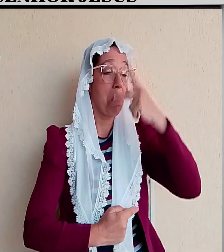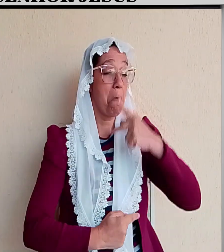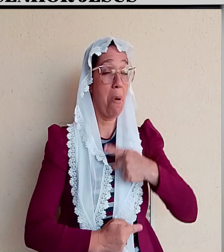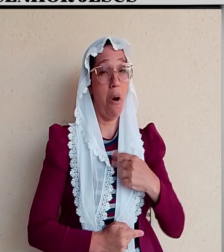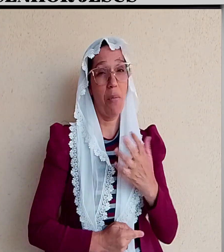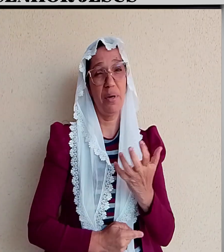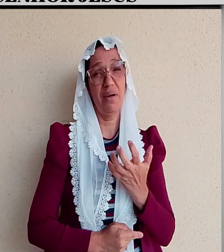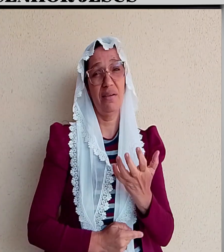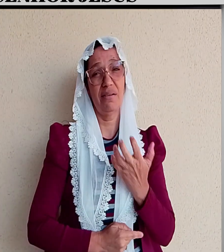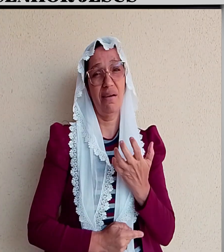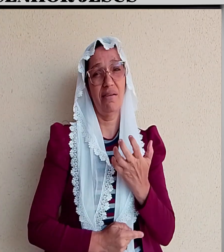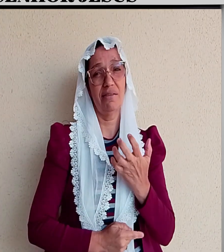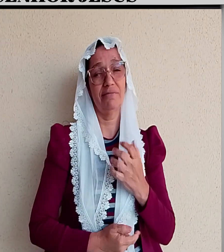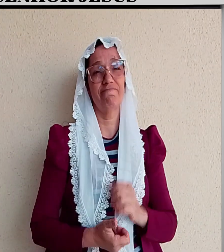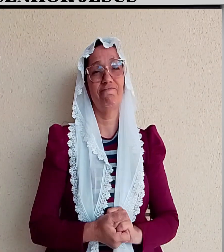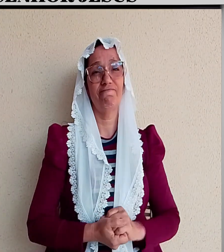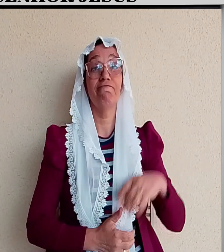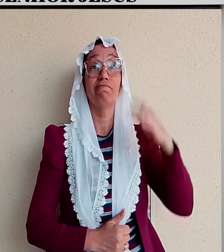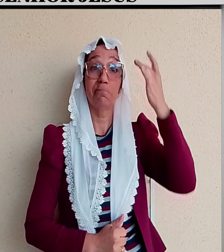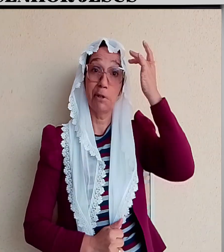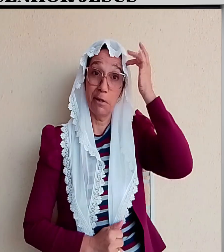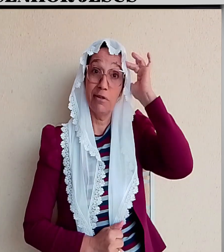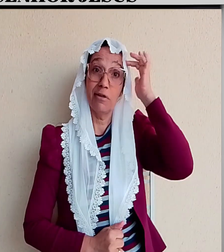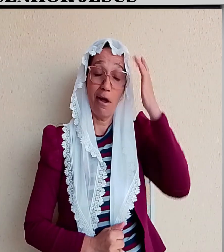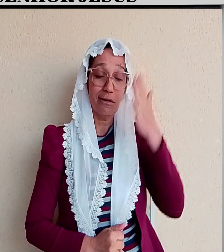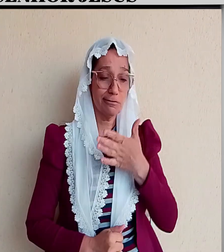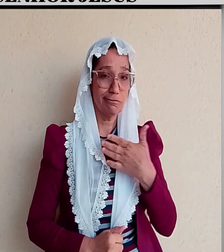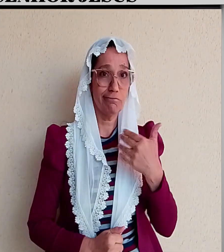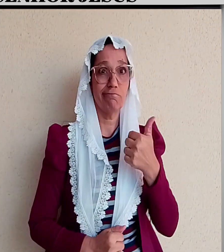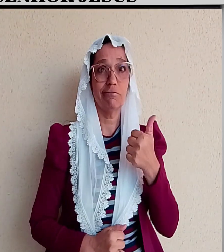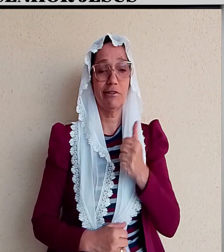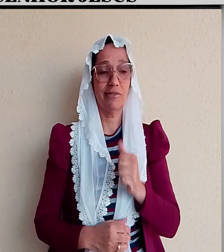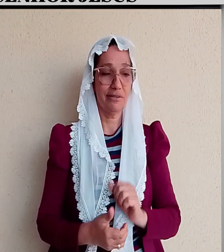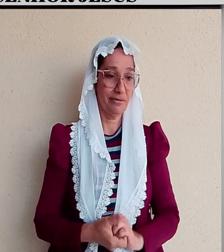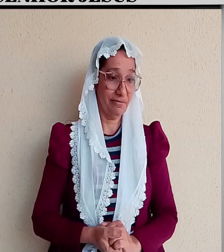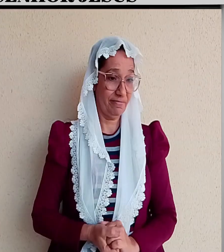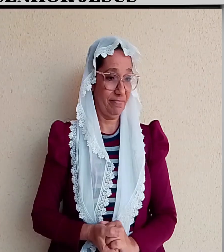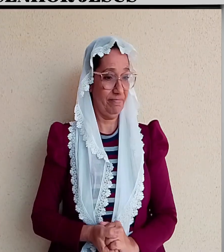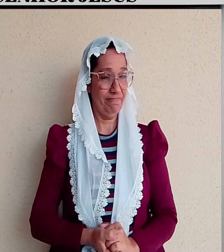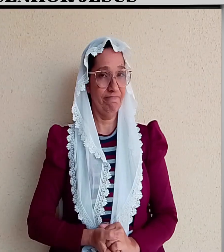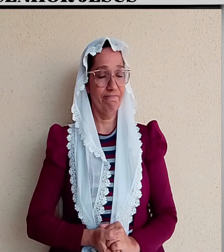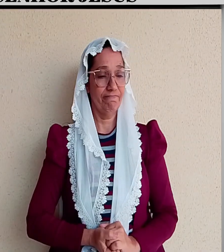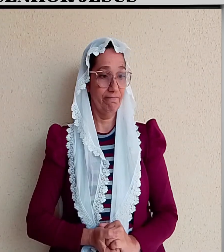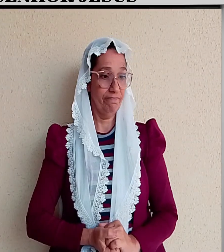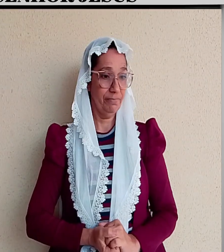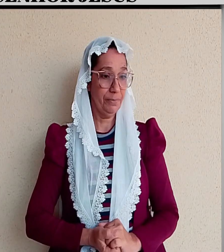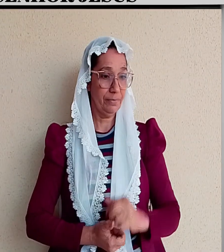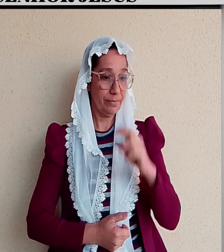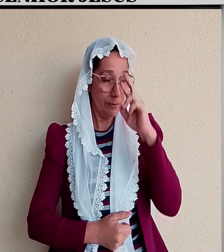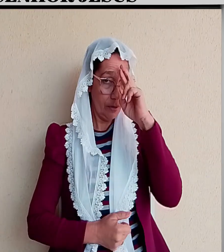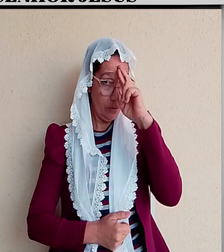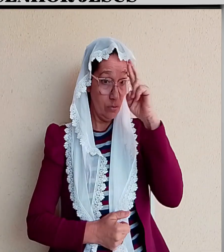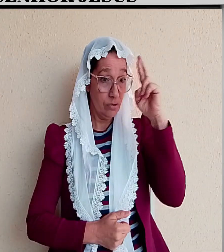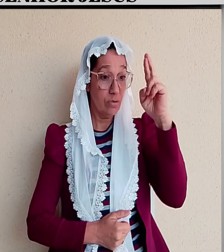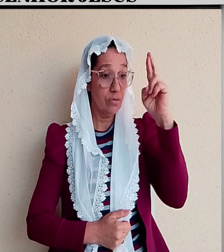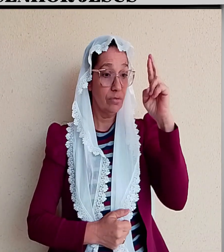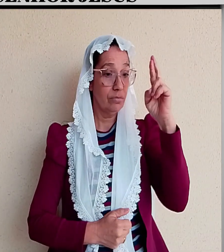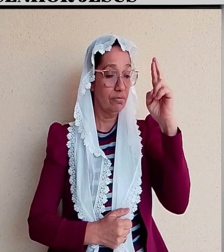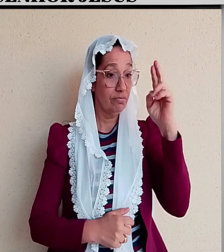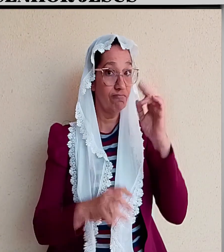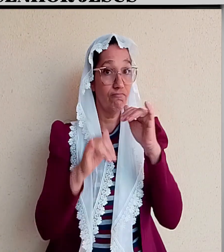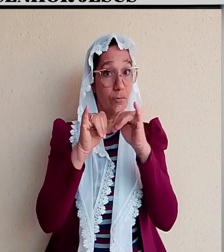é acima de todas as coisas. O Senhor te diz, você vai entrar em muitos lugares na qualidade de discípulo. O Senhor te diz